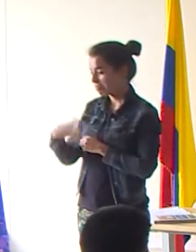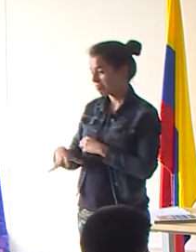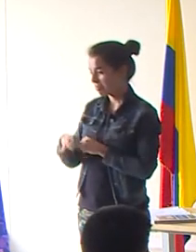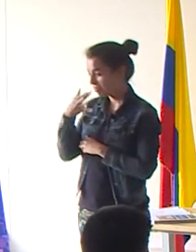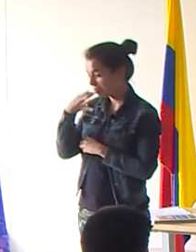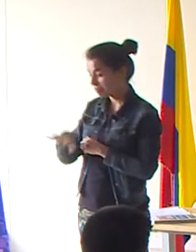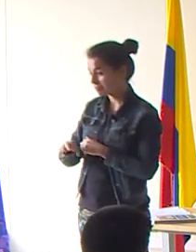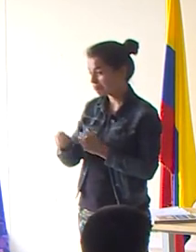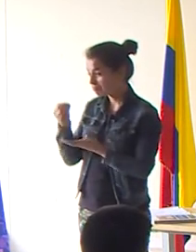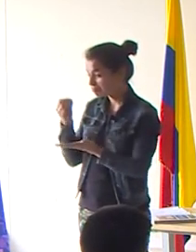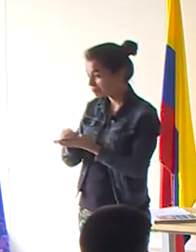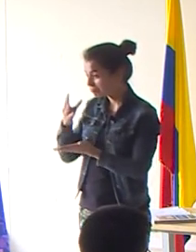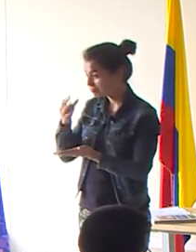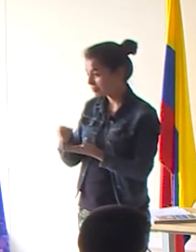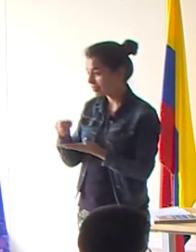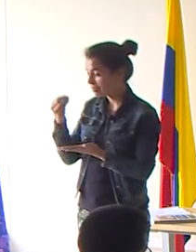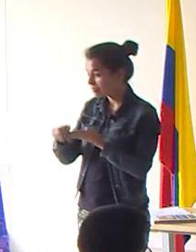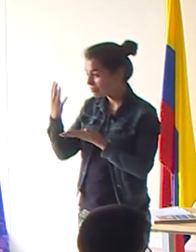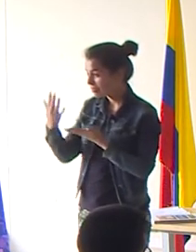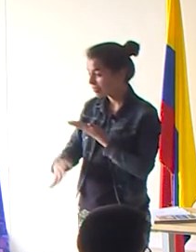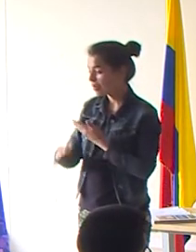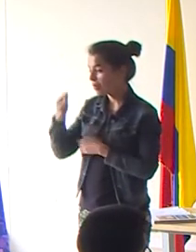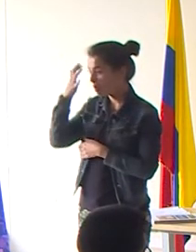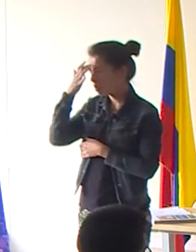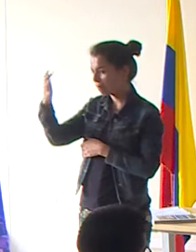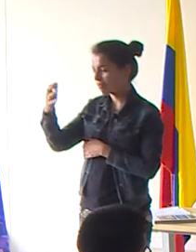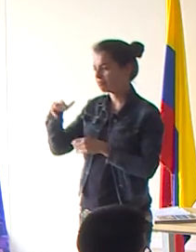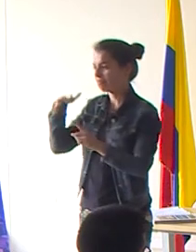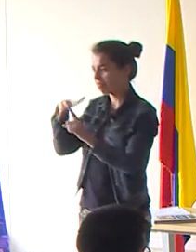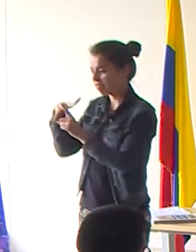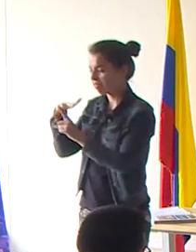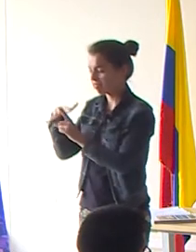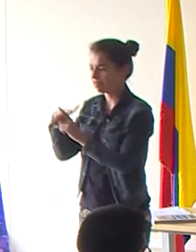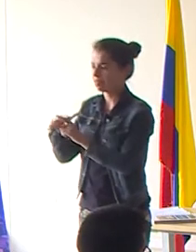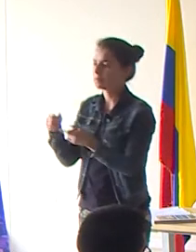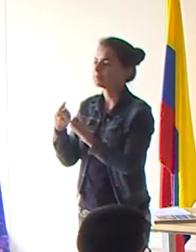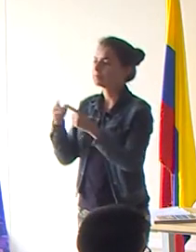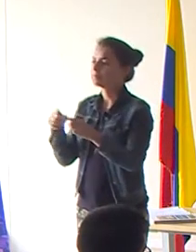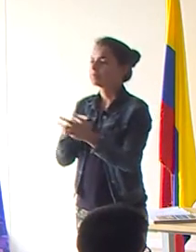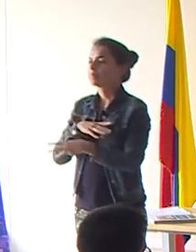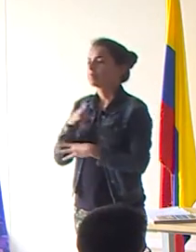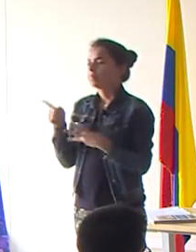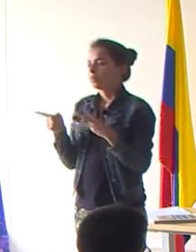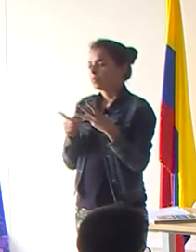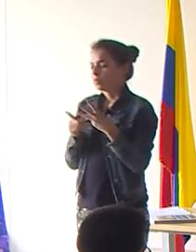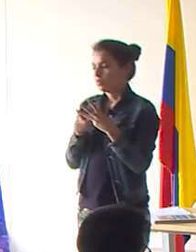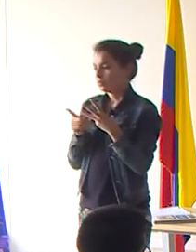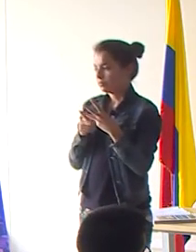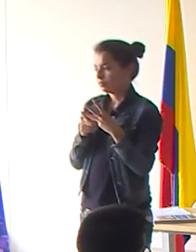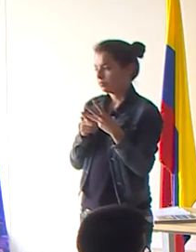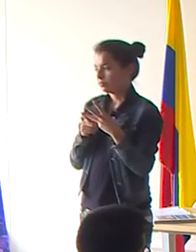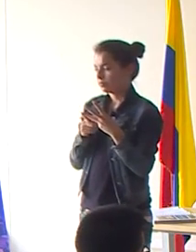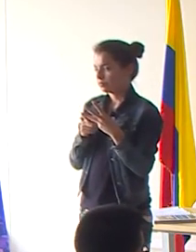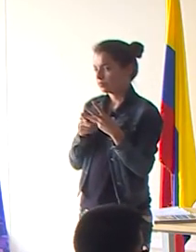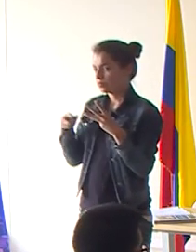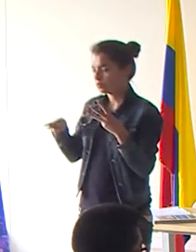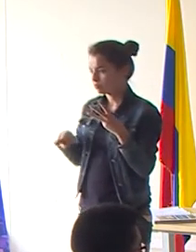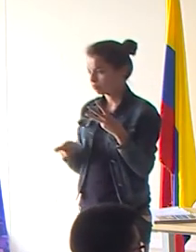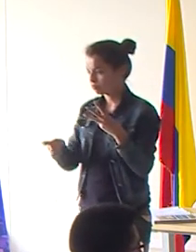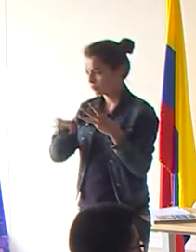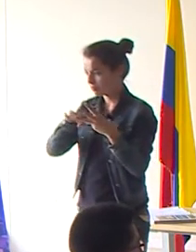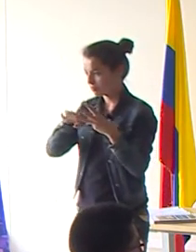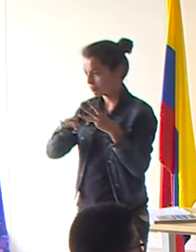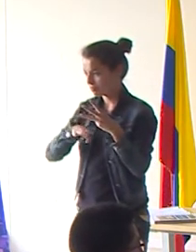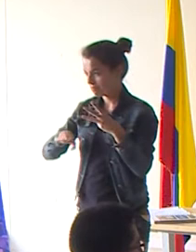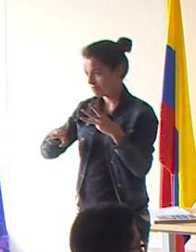costosísimo debido a toda esta carga que se recibe y en la cuenca en la cuenca baja pues